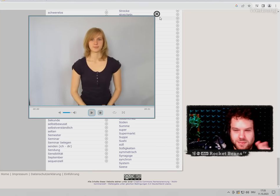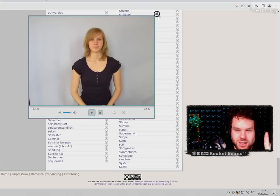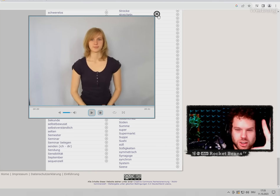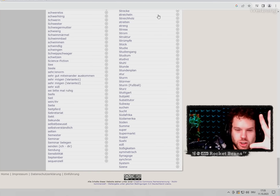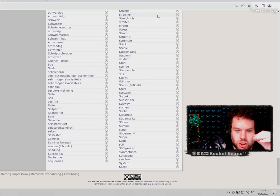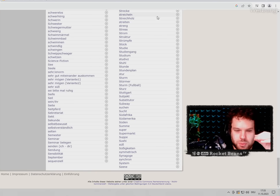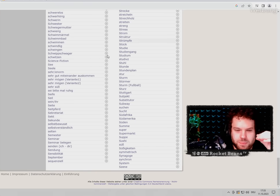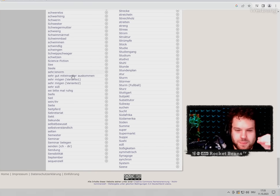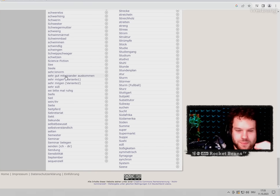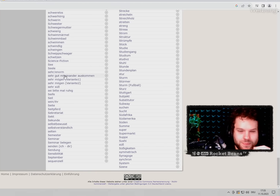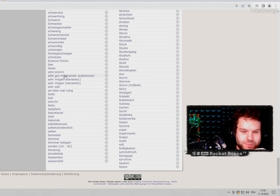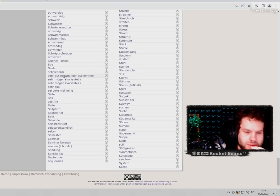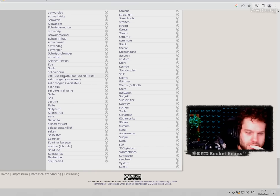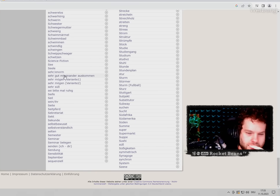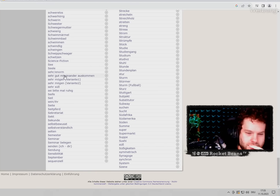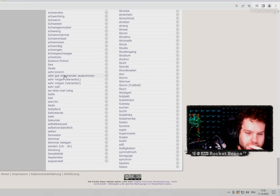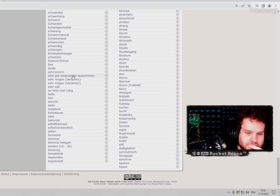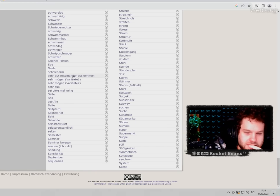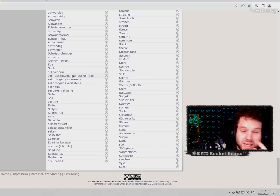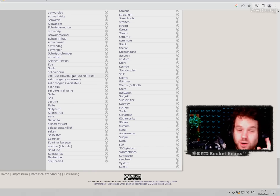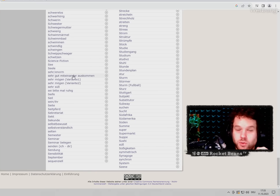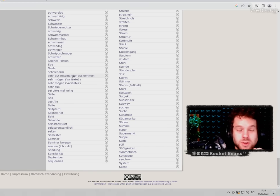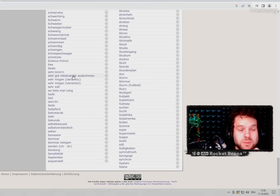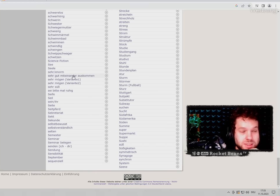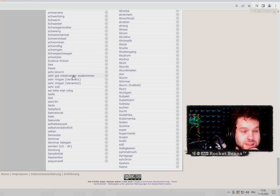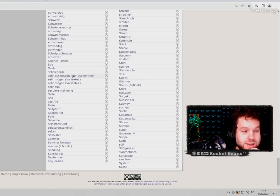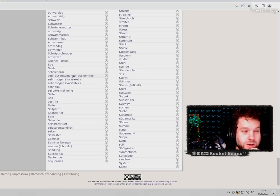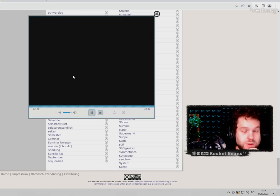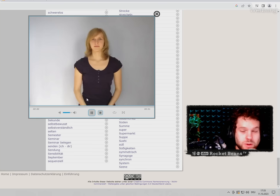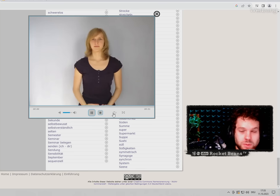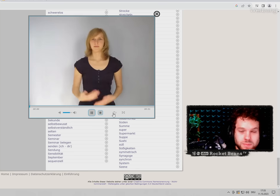Jupp. Jupp. Sehr gut miteinander auskommen.